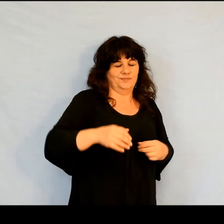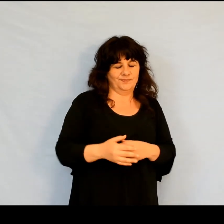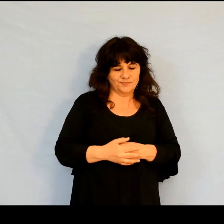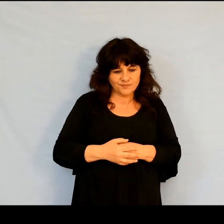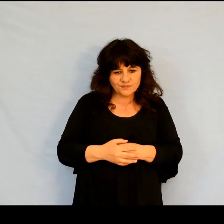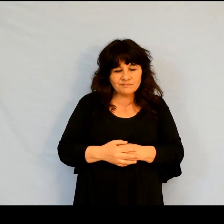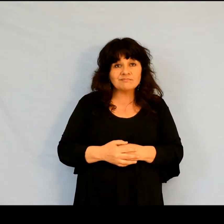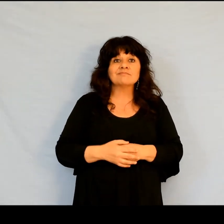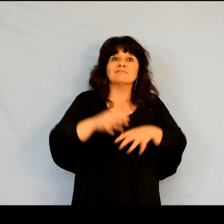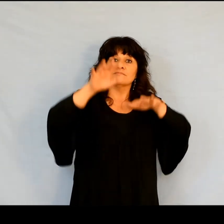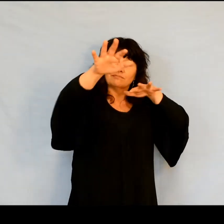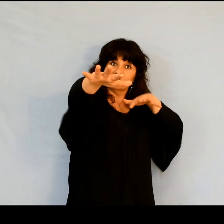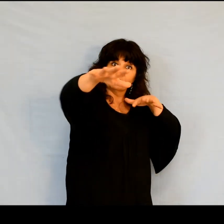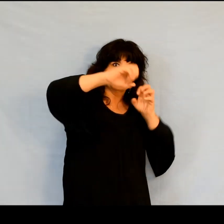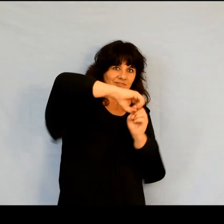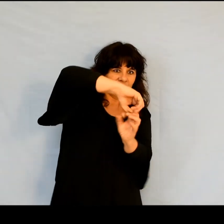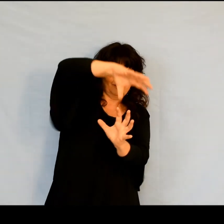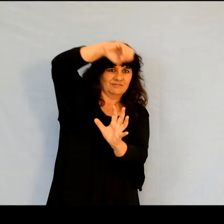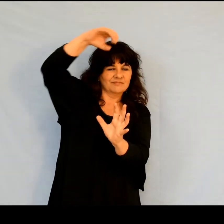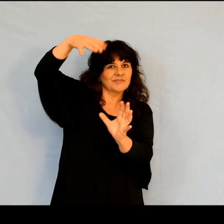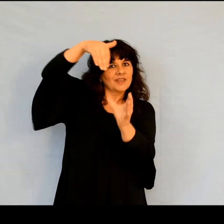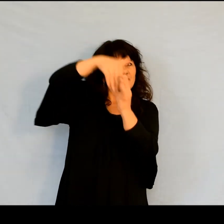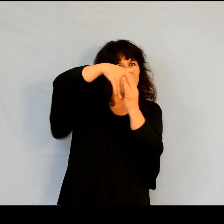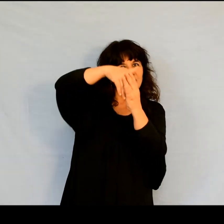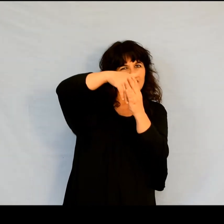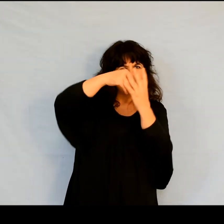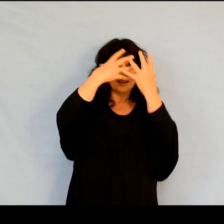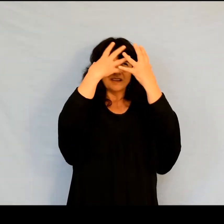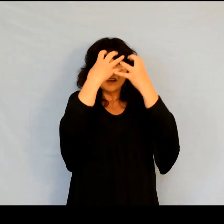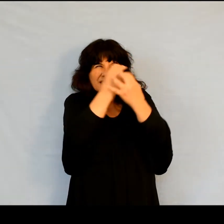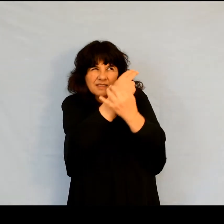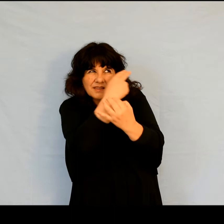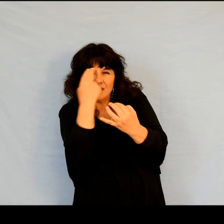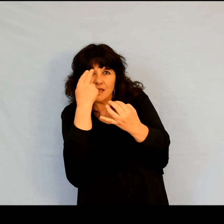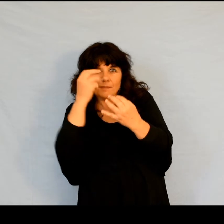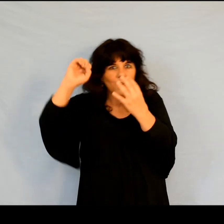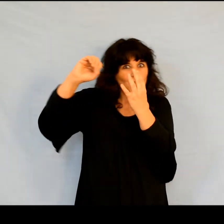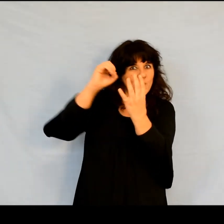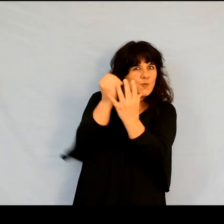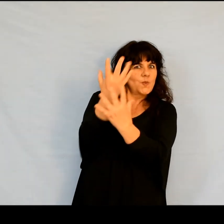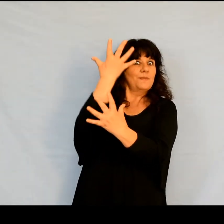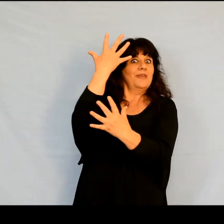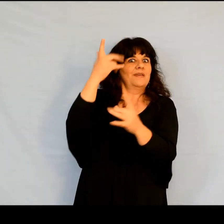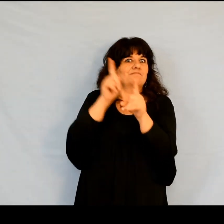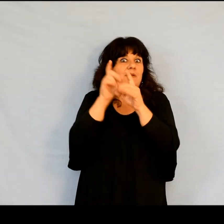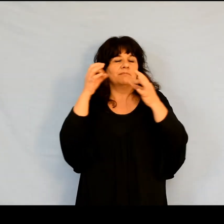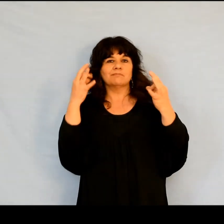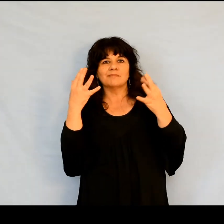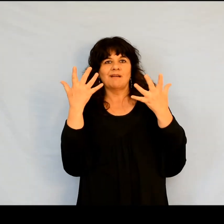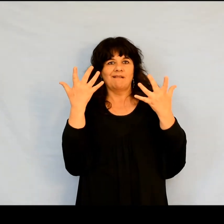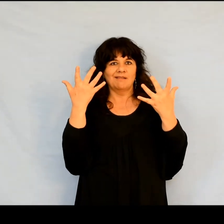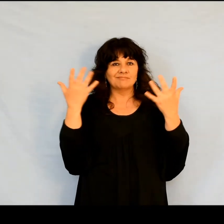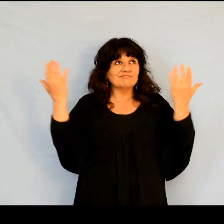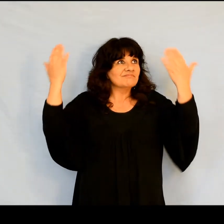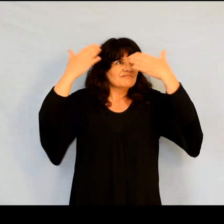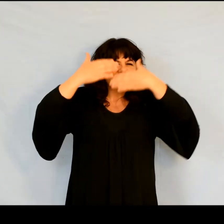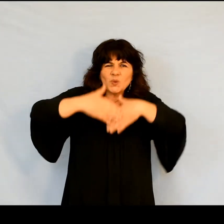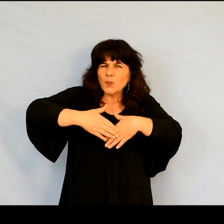Cette nuée était à la fois ténèbres et lumière dans la nuit, si bien que de toute la nuit, ils ne purent